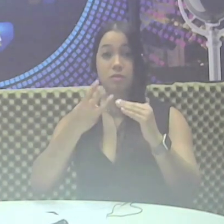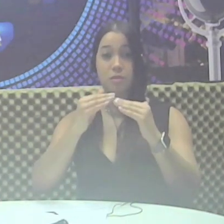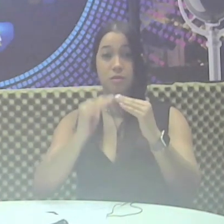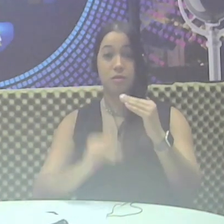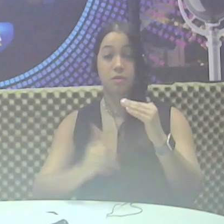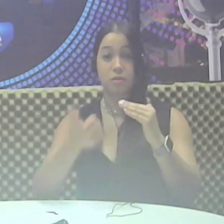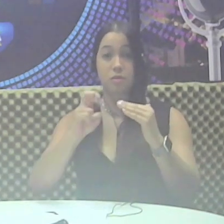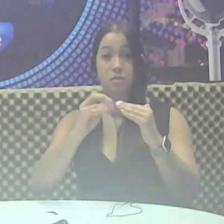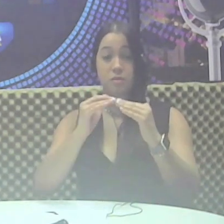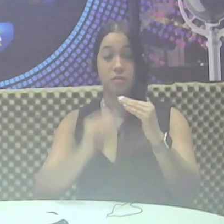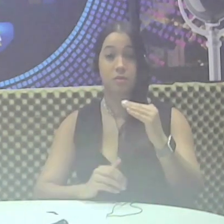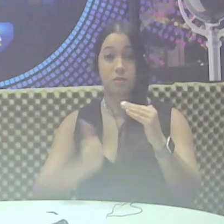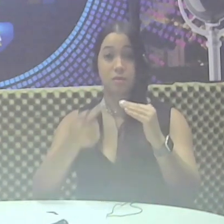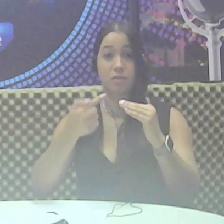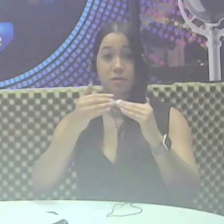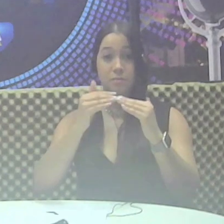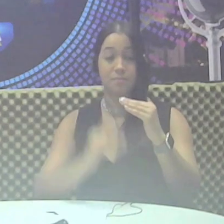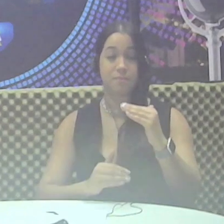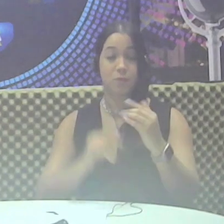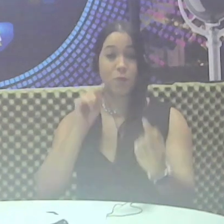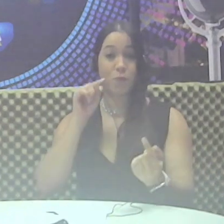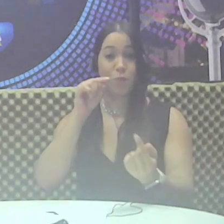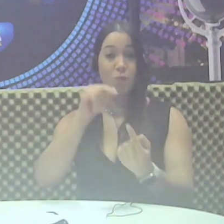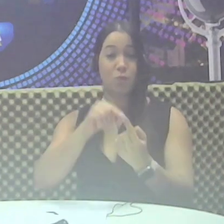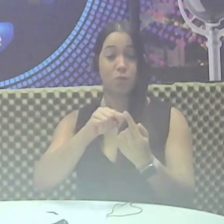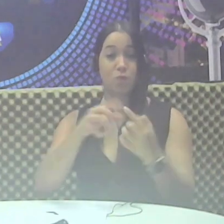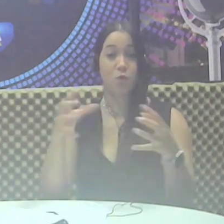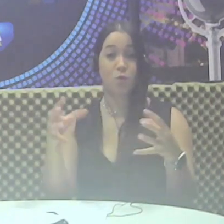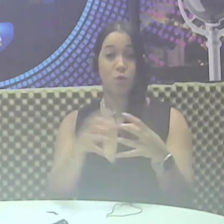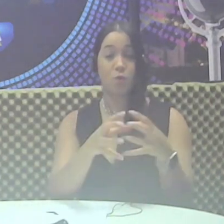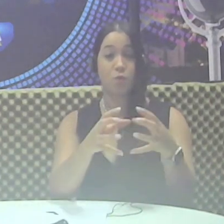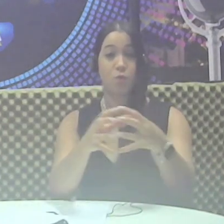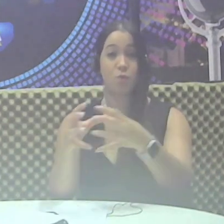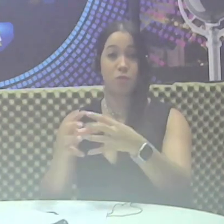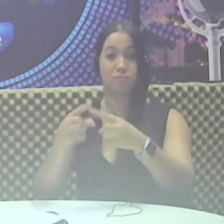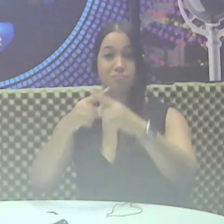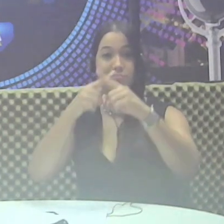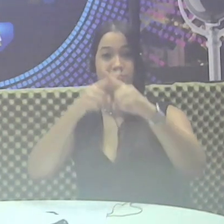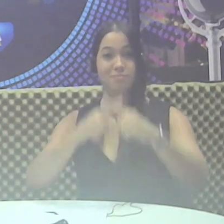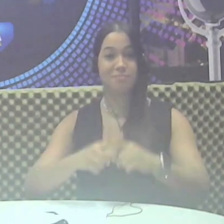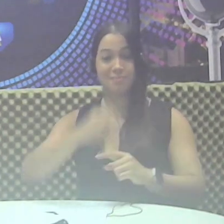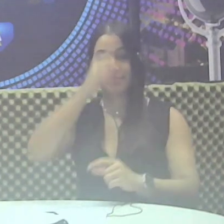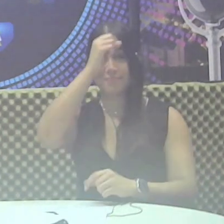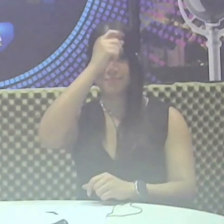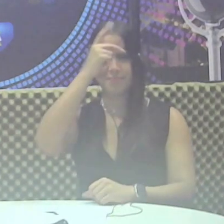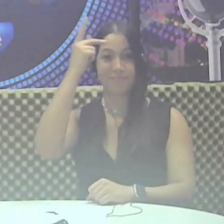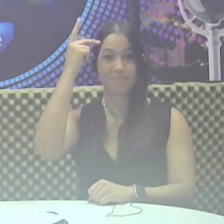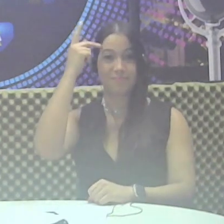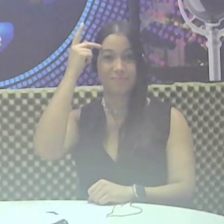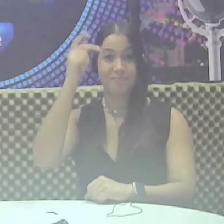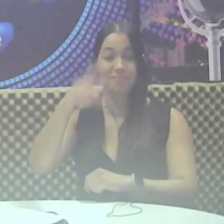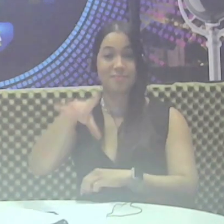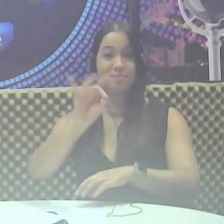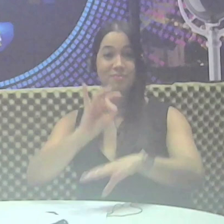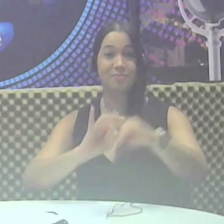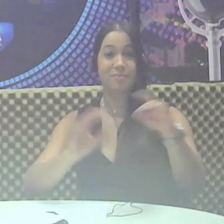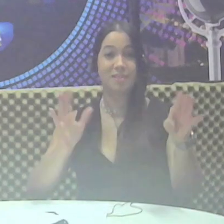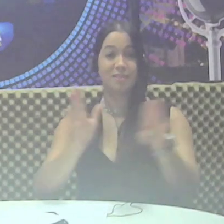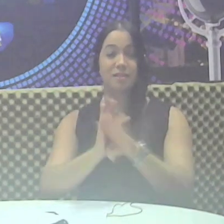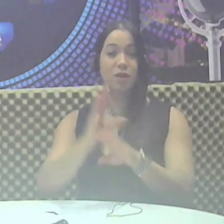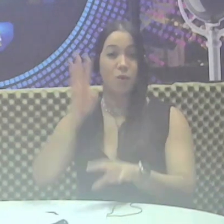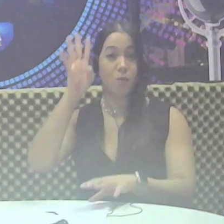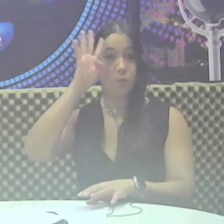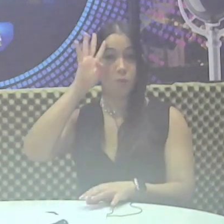e Sub-17. O objetivo é formar as equipes de competição da Prefeitura. A seletiva vai até